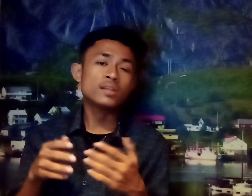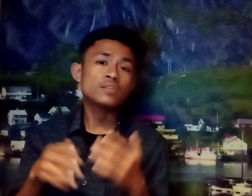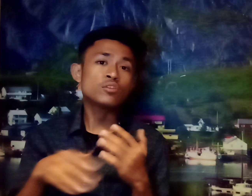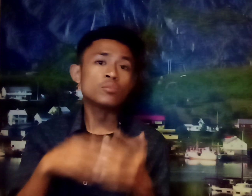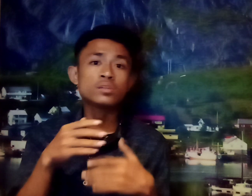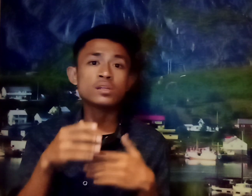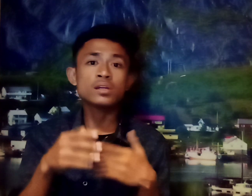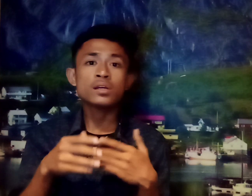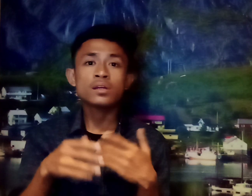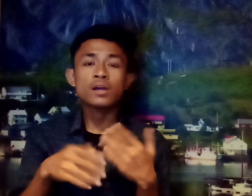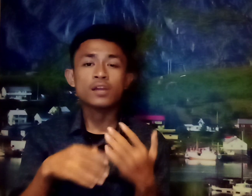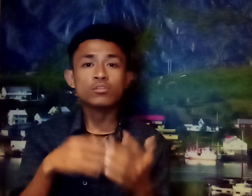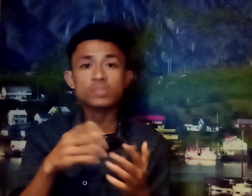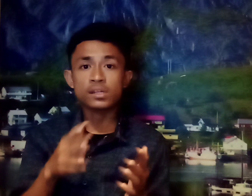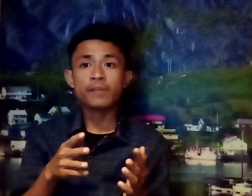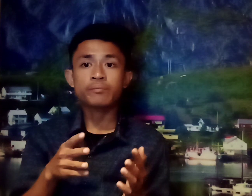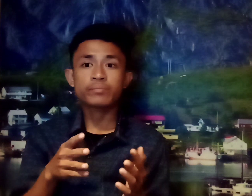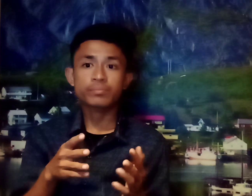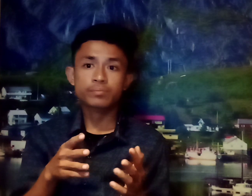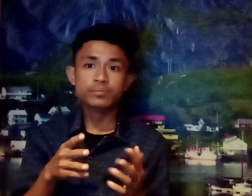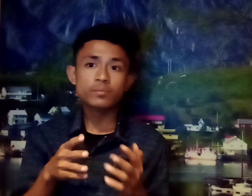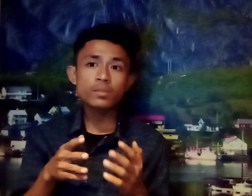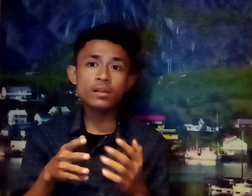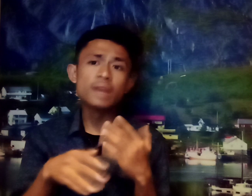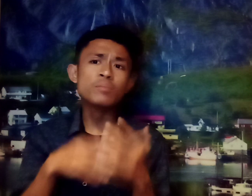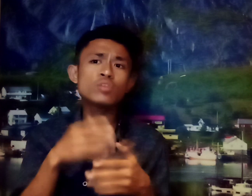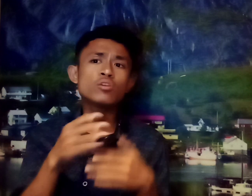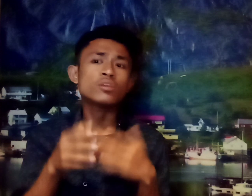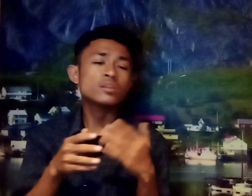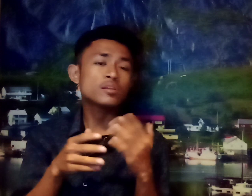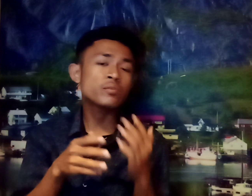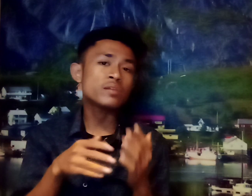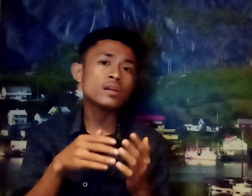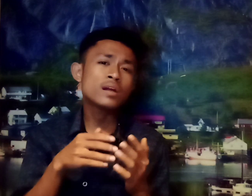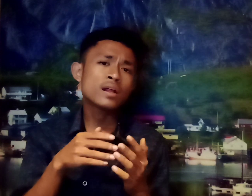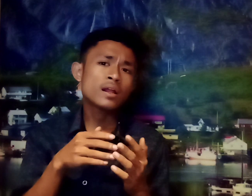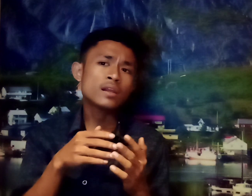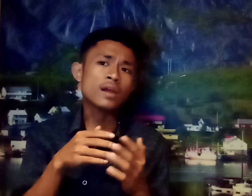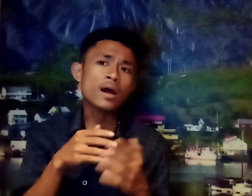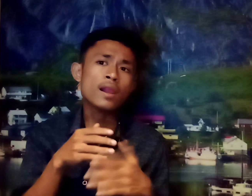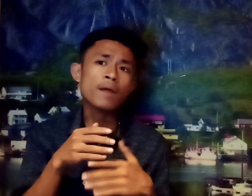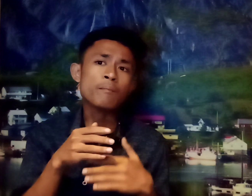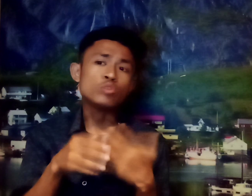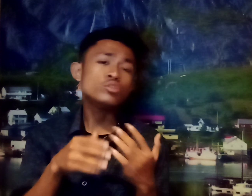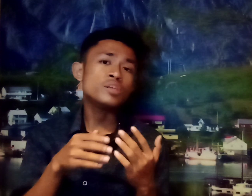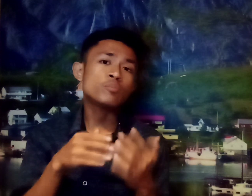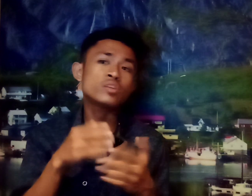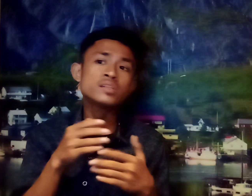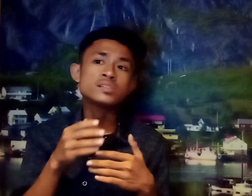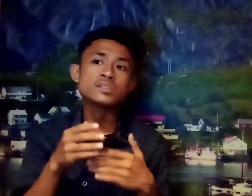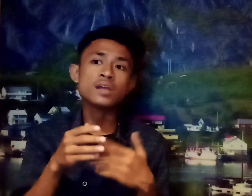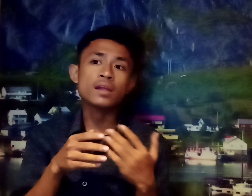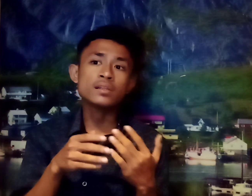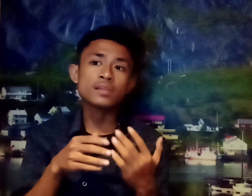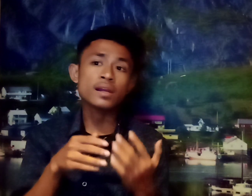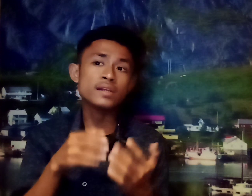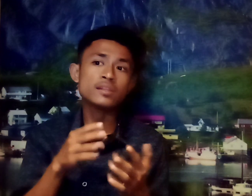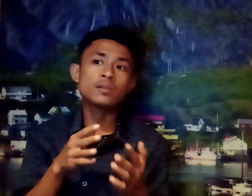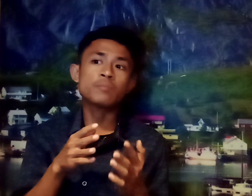itu terbukti atau tidak. Dan metode kuantitatif dalam menguji hipotesis yang telah ditetapkan